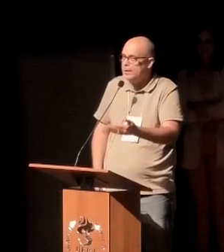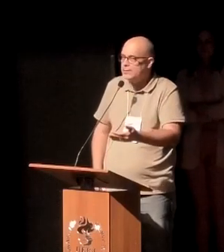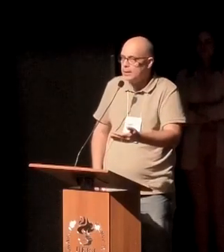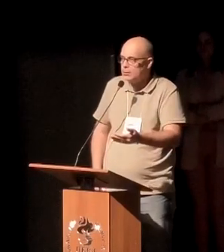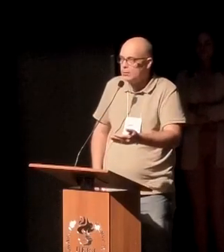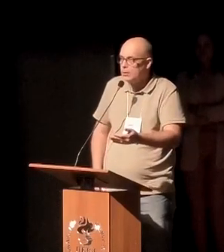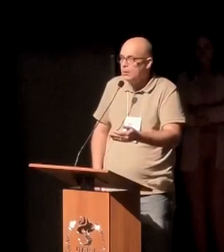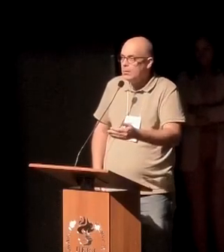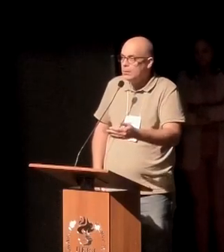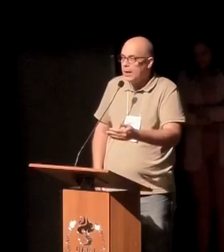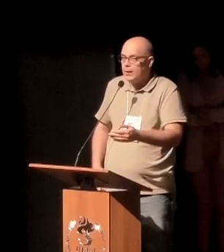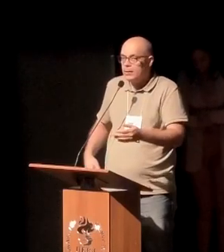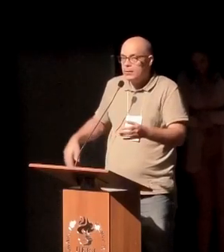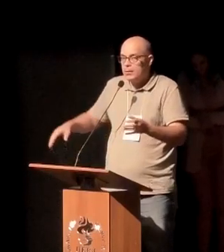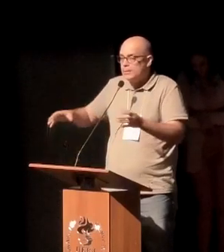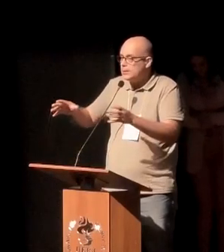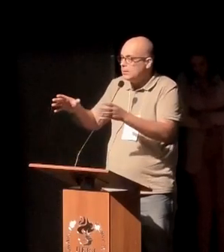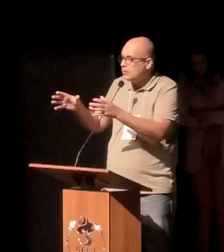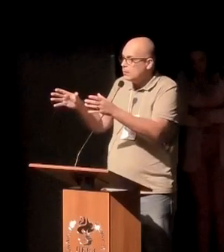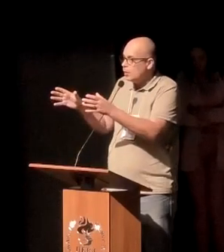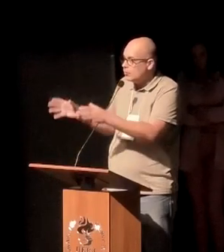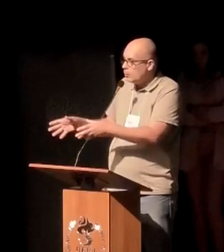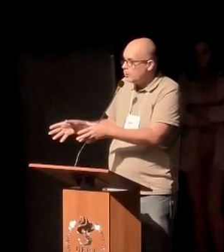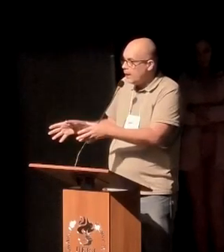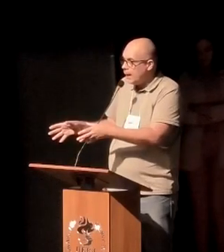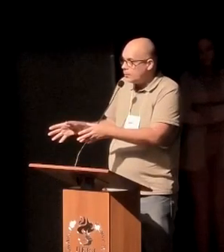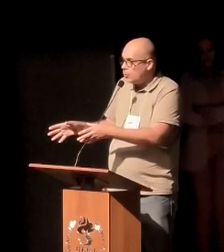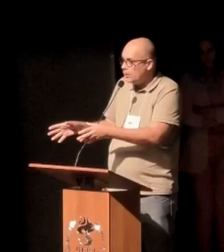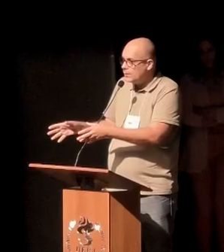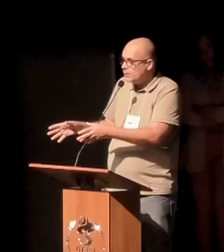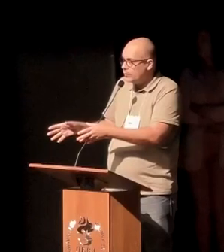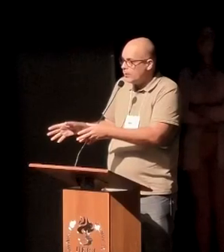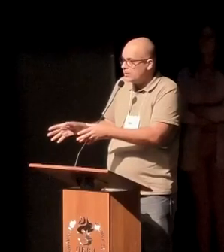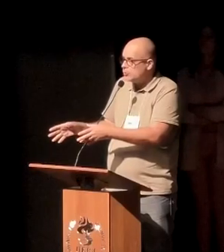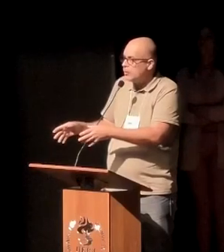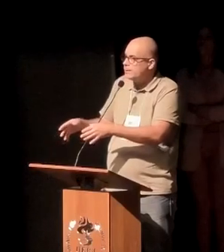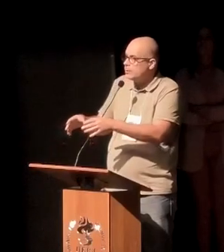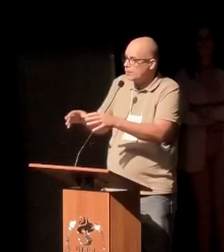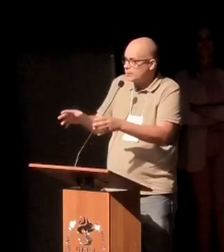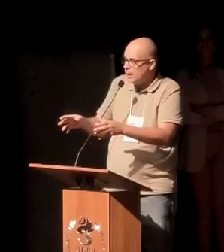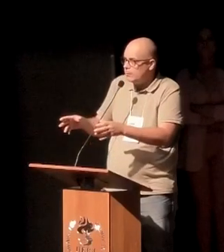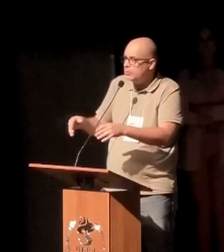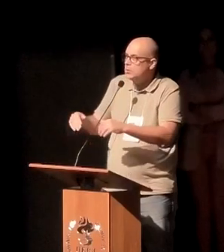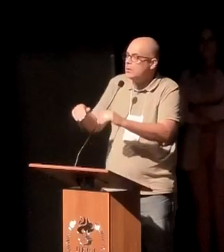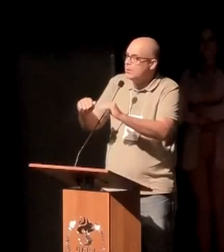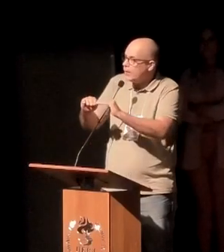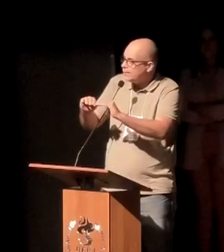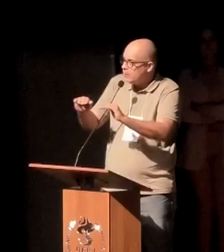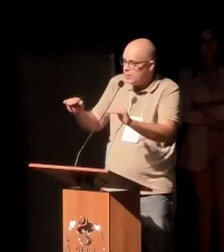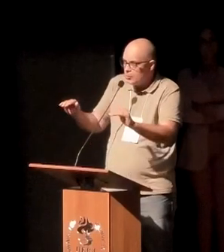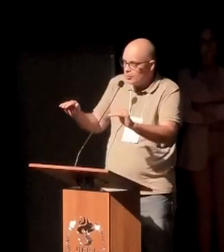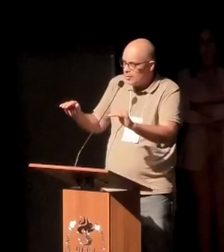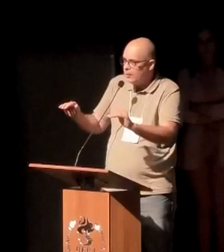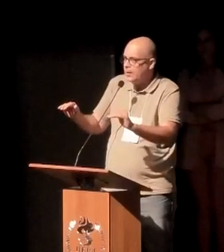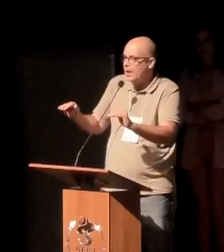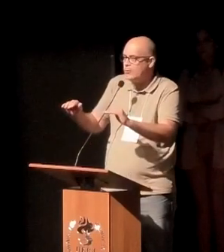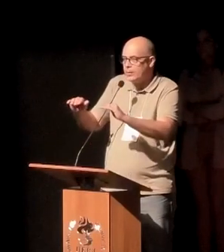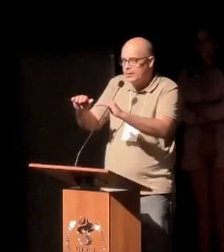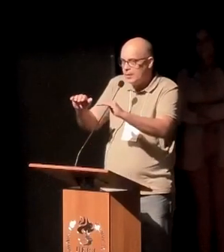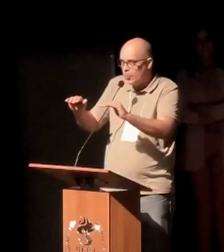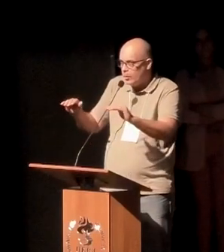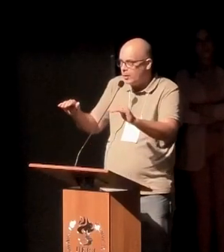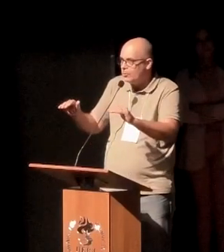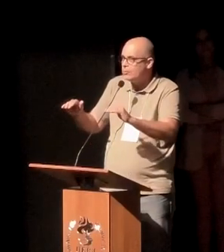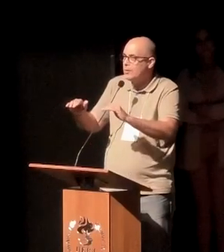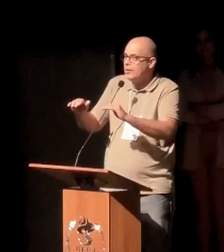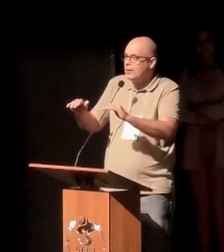porque não vai dar certo tá então assim nós vamos pegar todas as informações que nós temos e vai ser emitido certificado